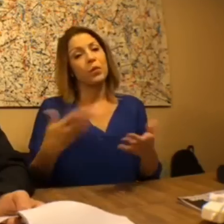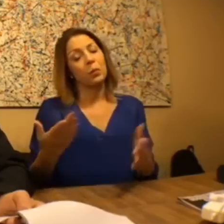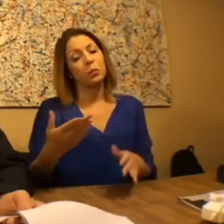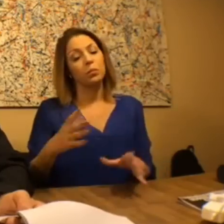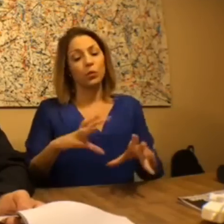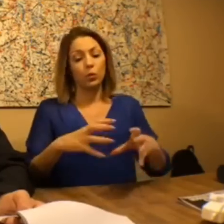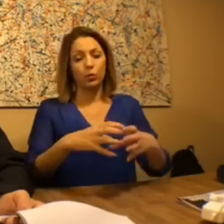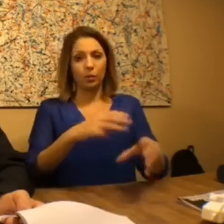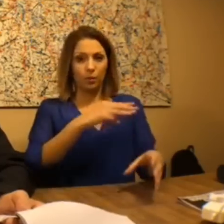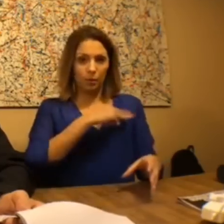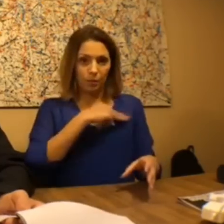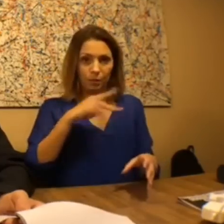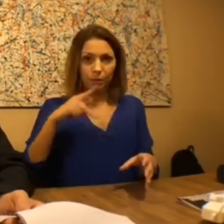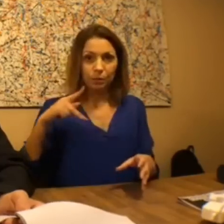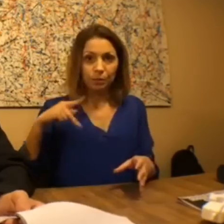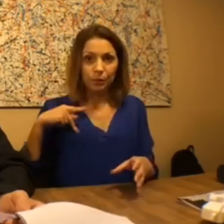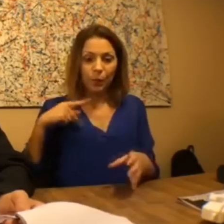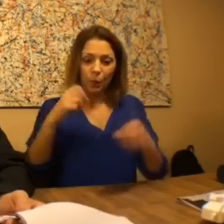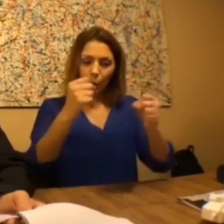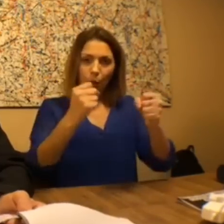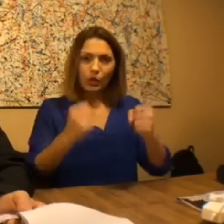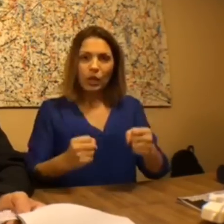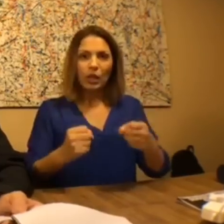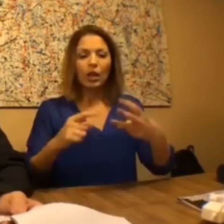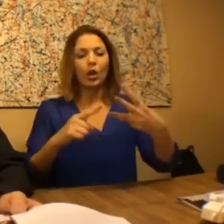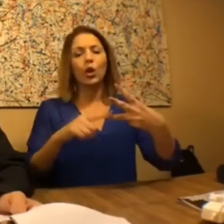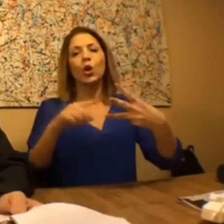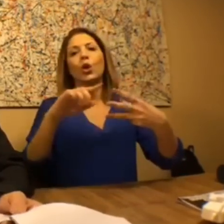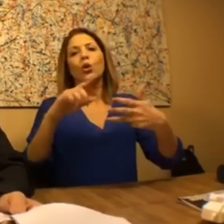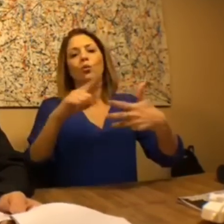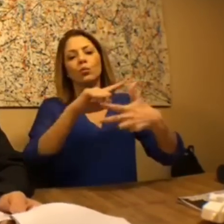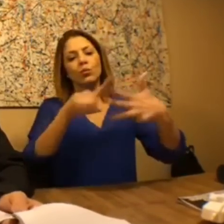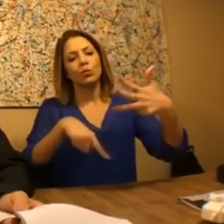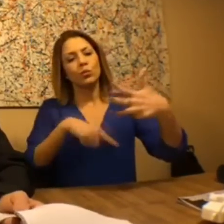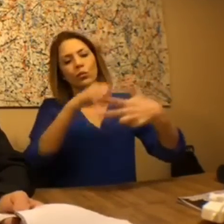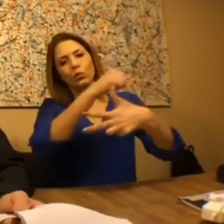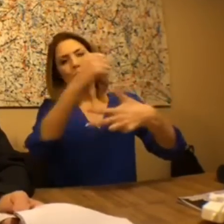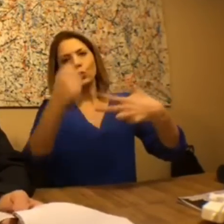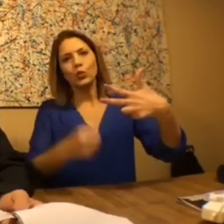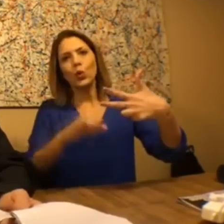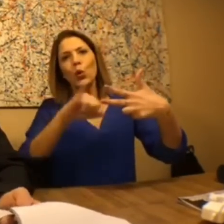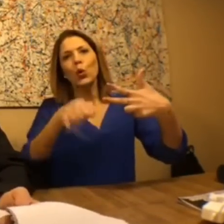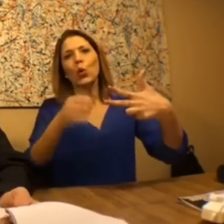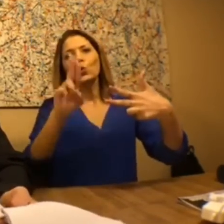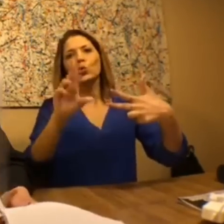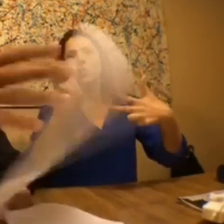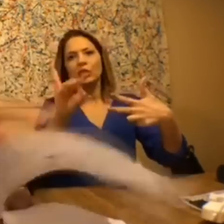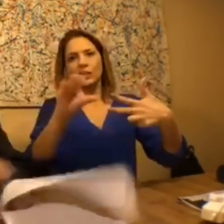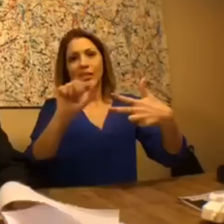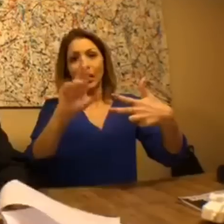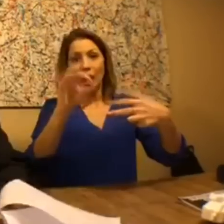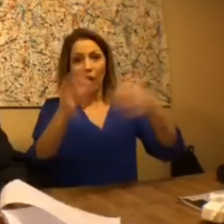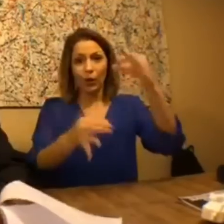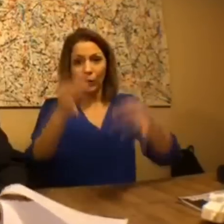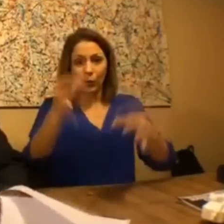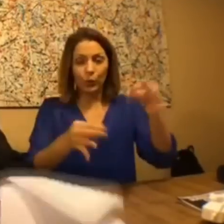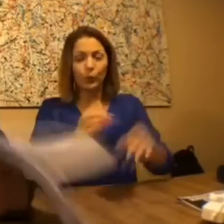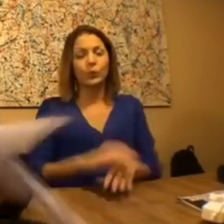Judiciário, vai lá na página meia dúzia e analise a proposta do Haddad, caso ele seja